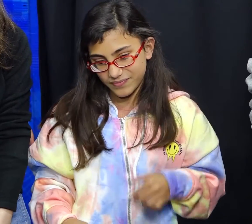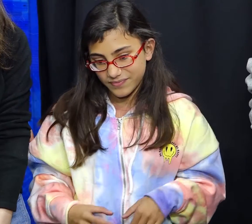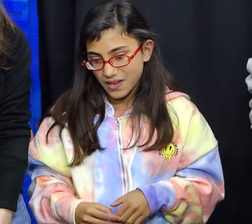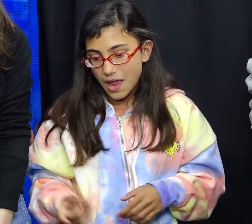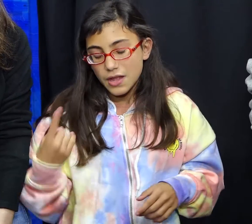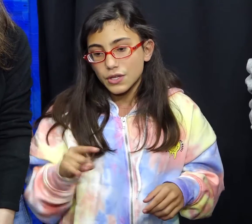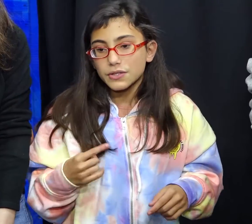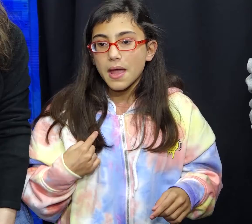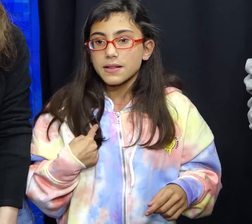bien.